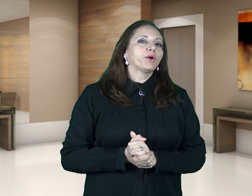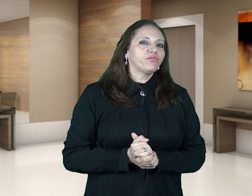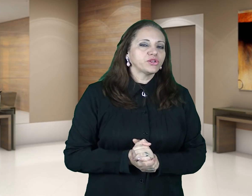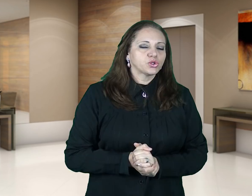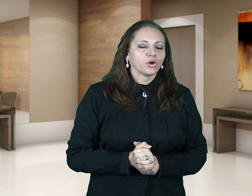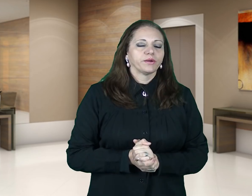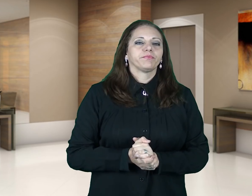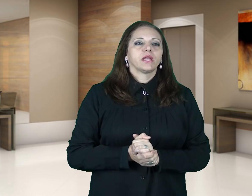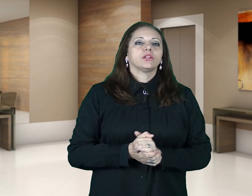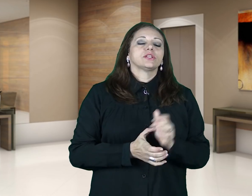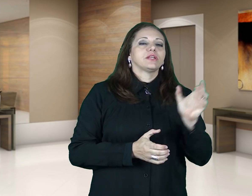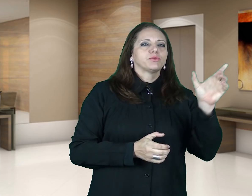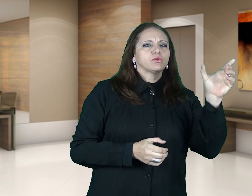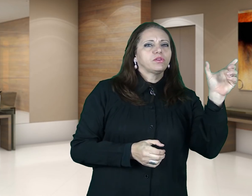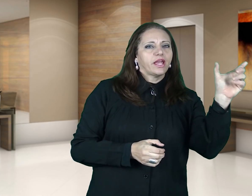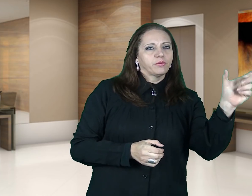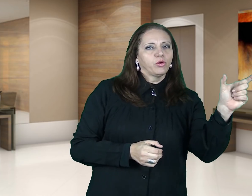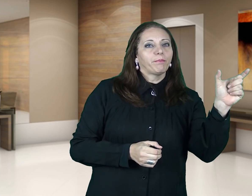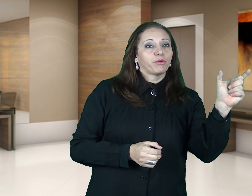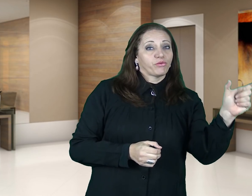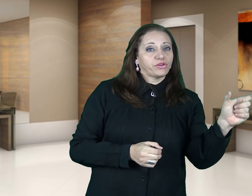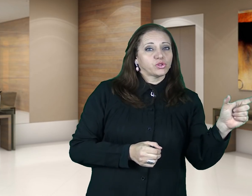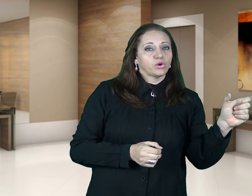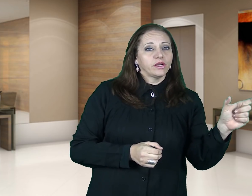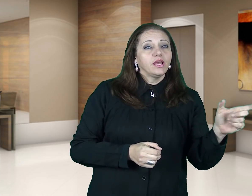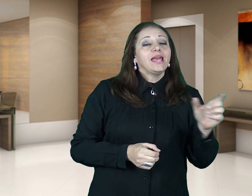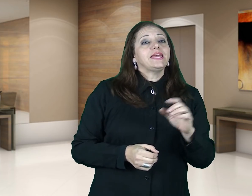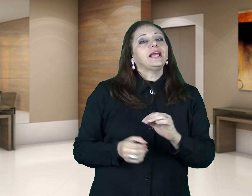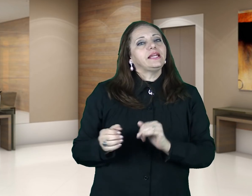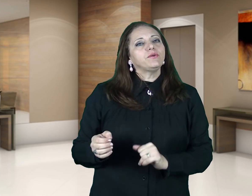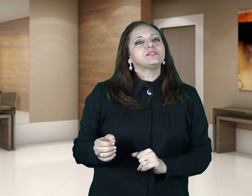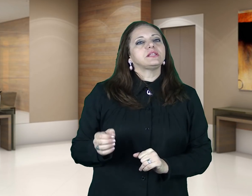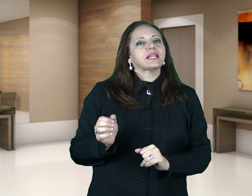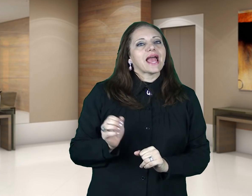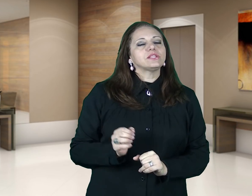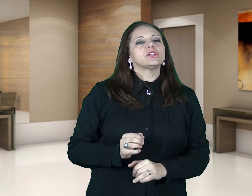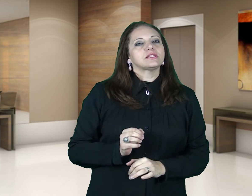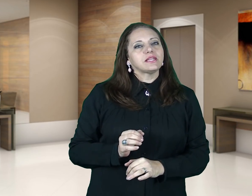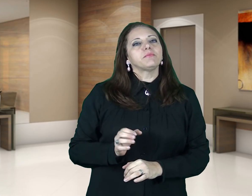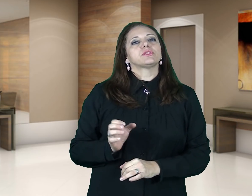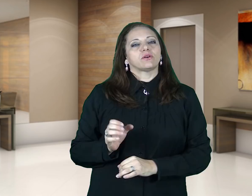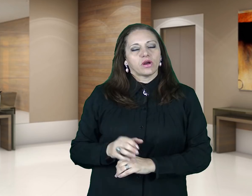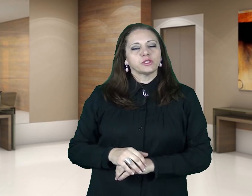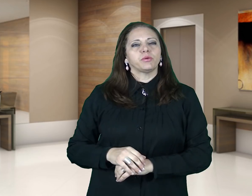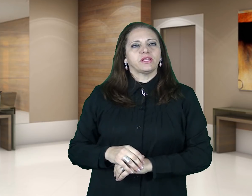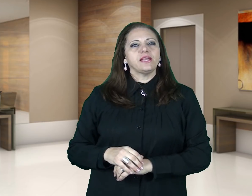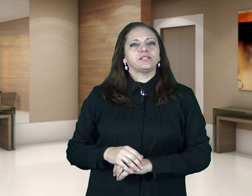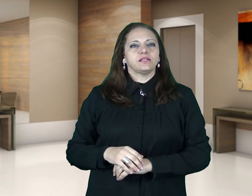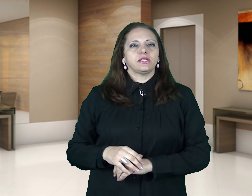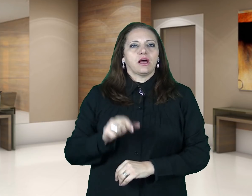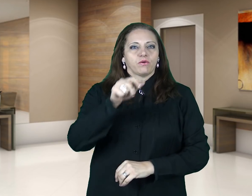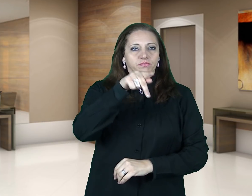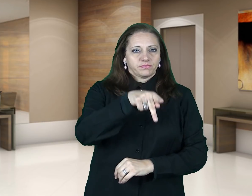palavra professor. Nós temos um termo, professor, e em língua de sinais nós temos a correspondência em sinal.